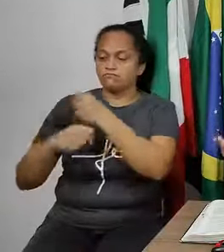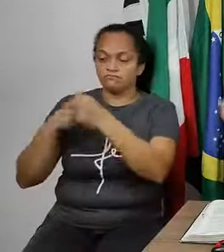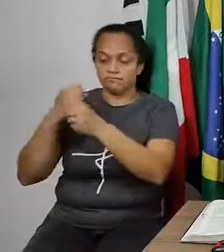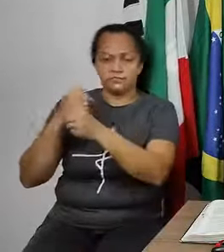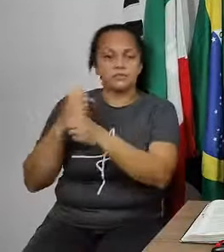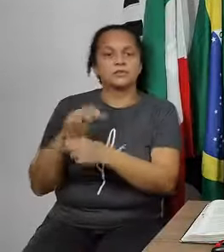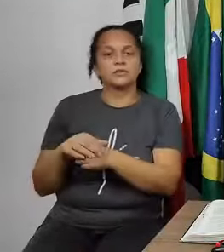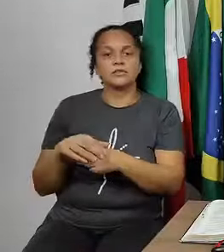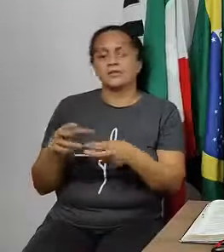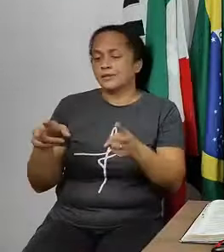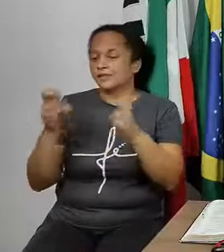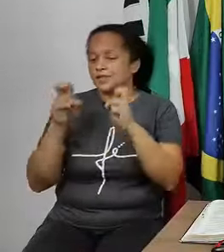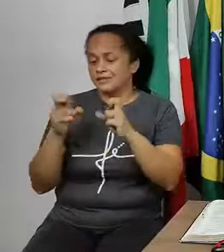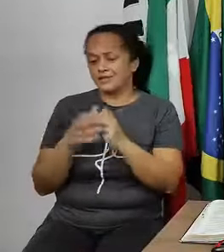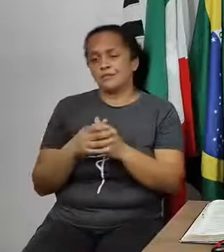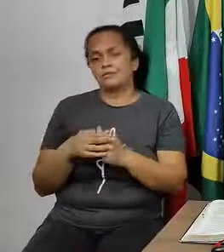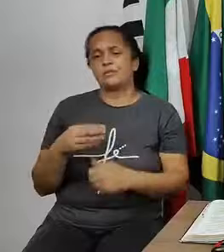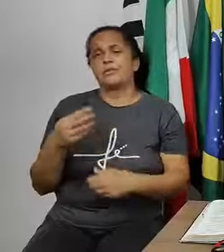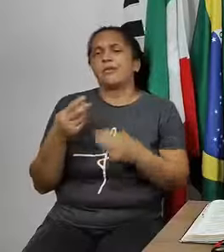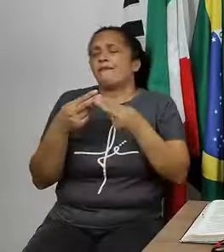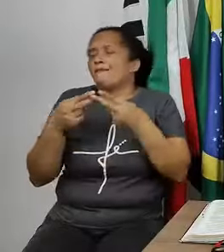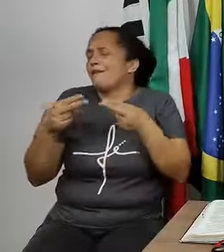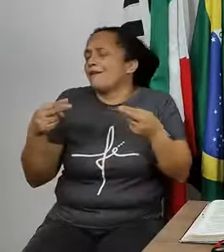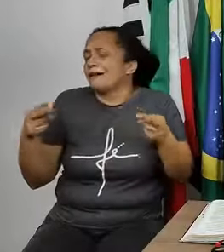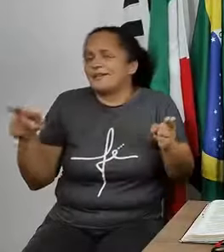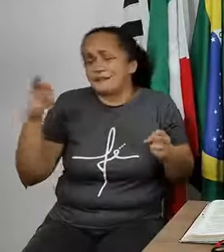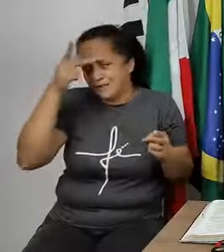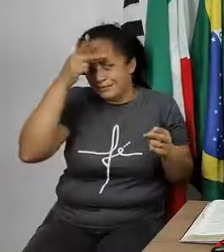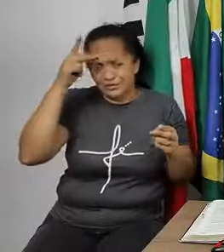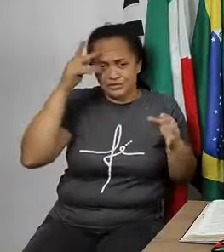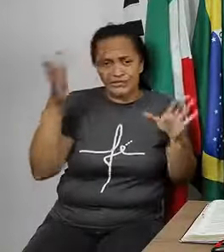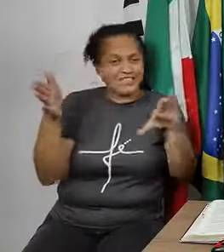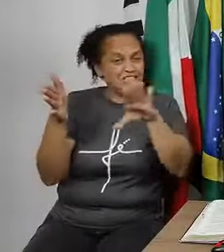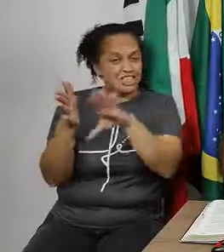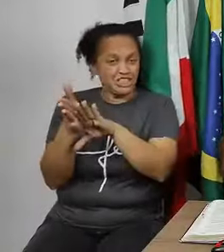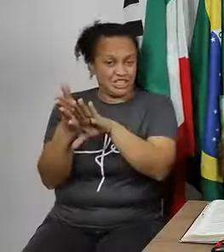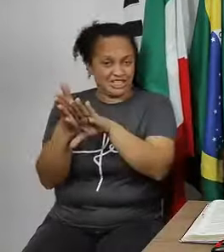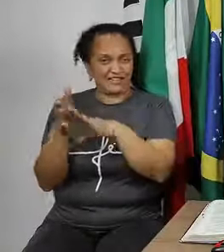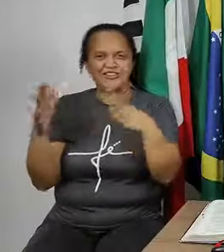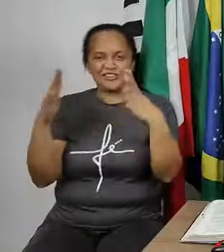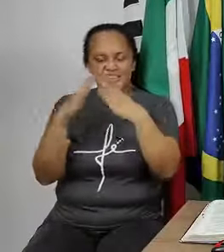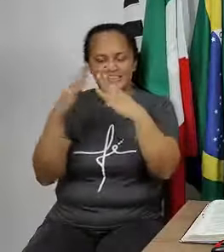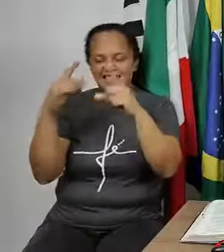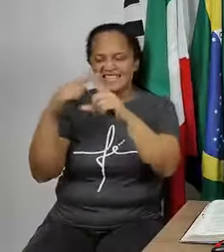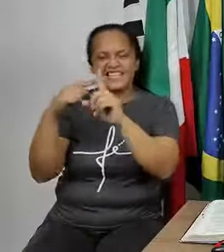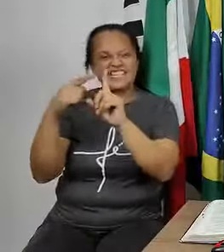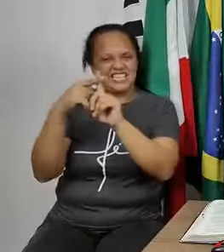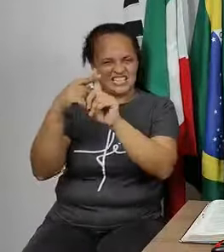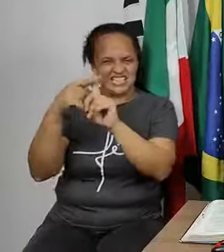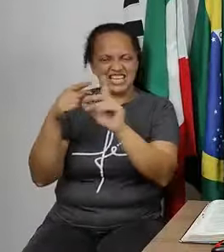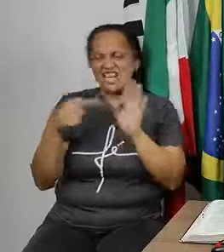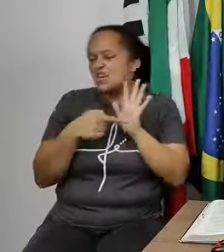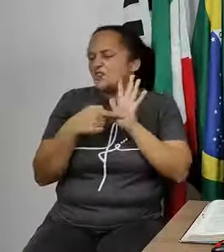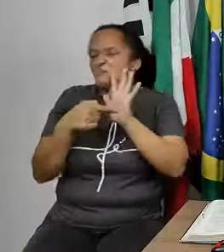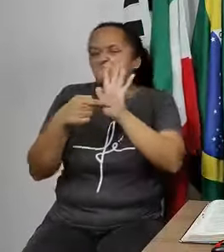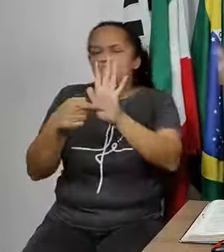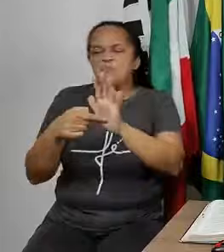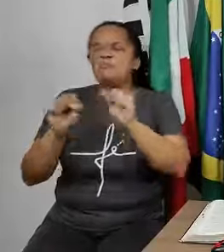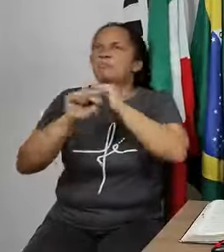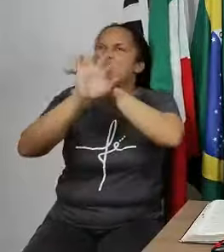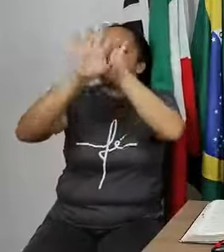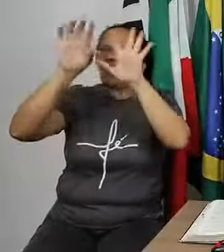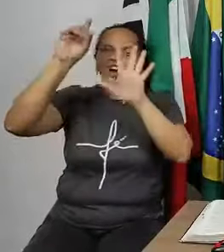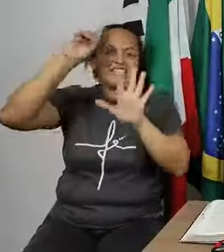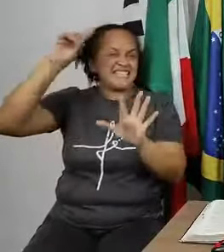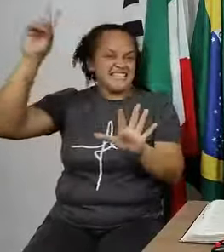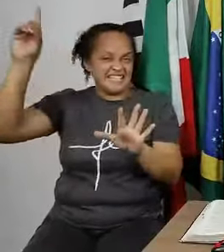Quantas pessoas chegam na igreja, né, e elas se mostram empolgadas, né? Glória a Deus, elas descem